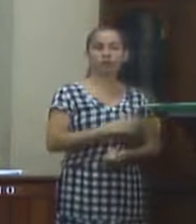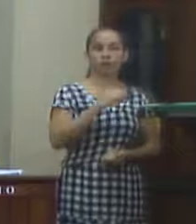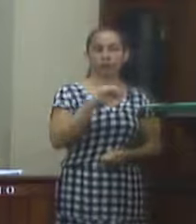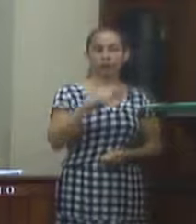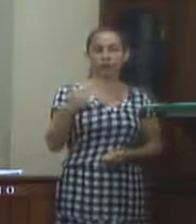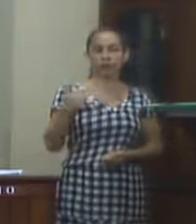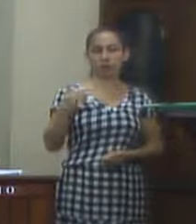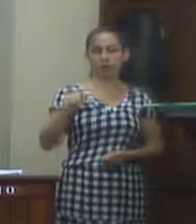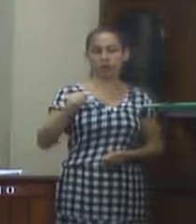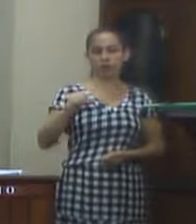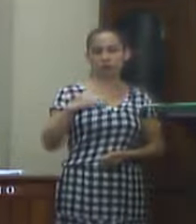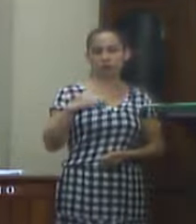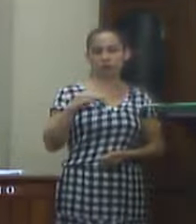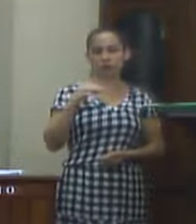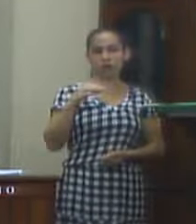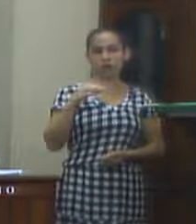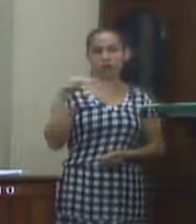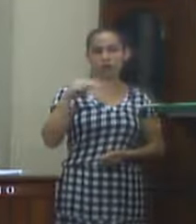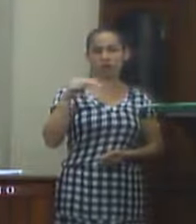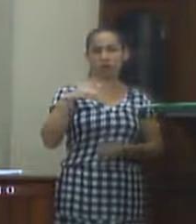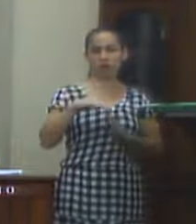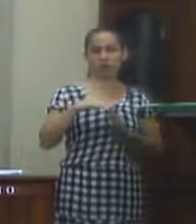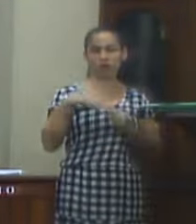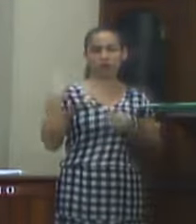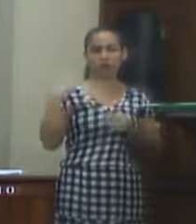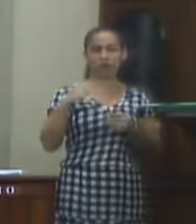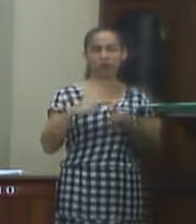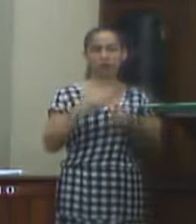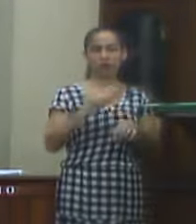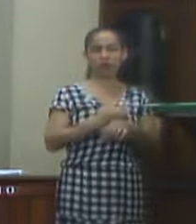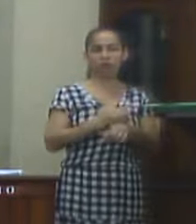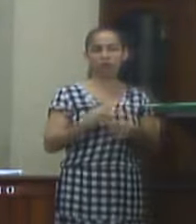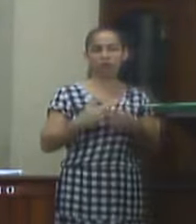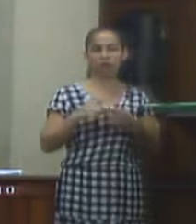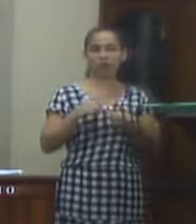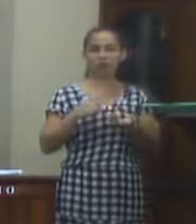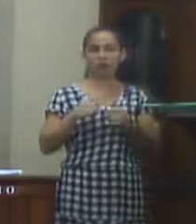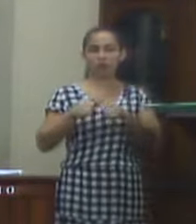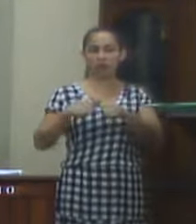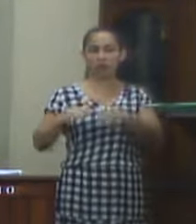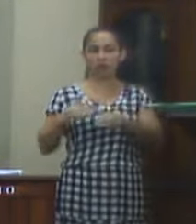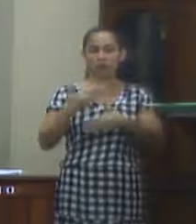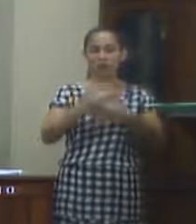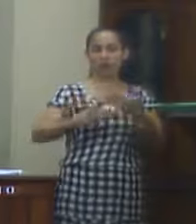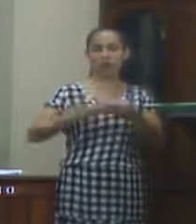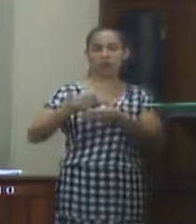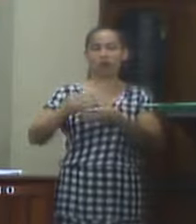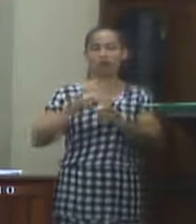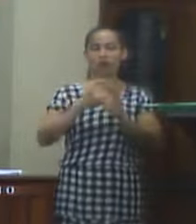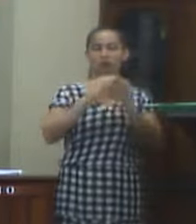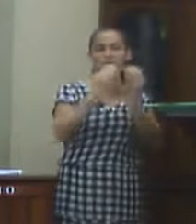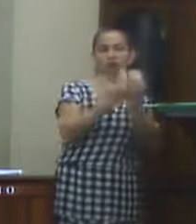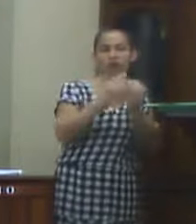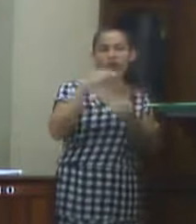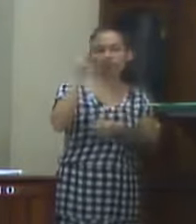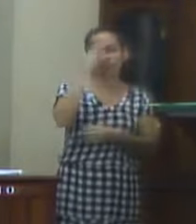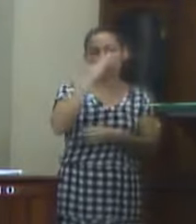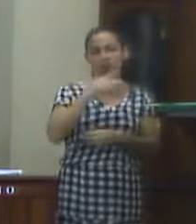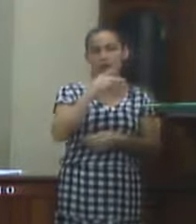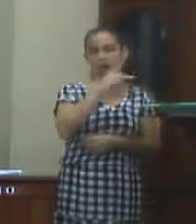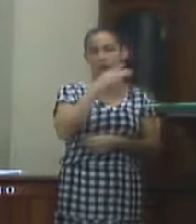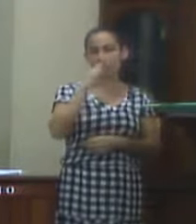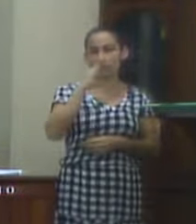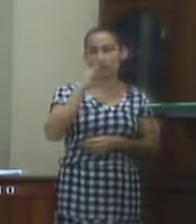dia 29, nesta Casa Legislativa. A referida ausência ocorre por estar participando da Convenção Nacional do